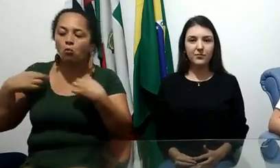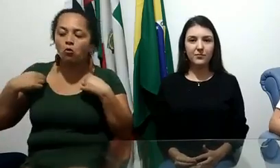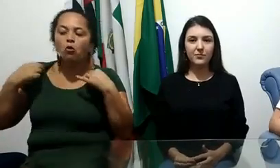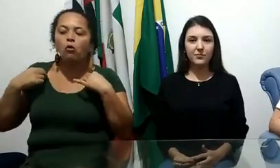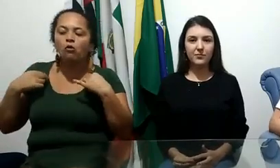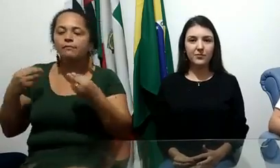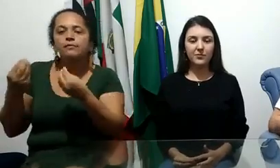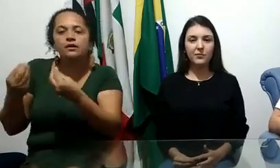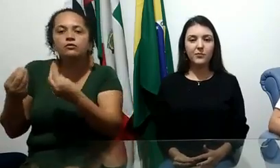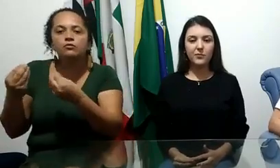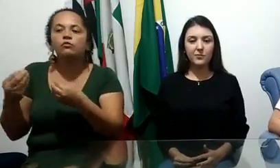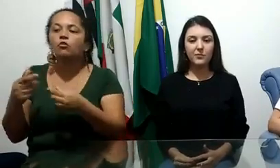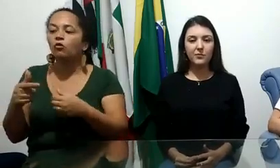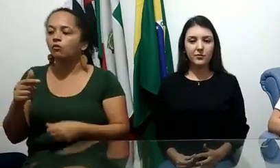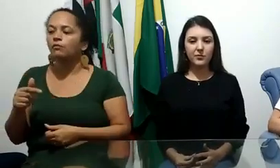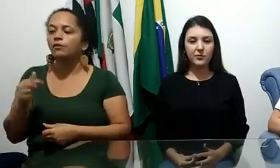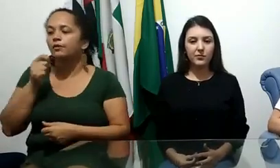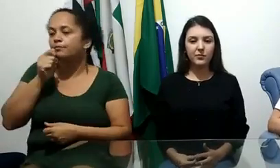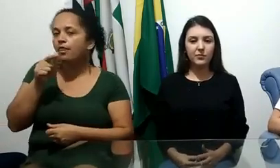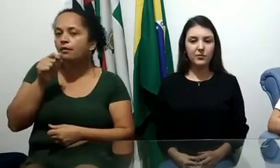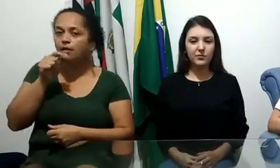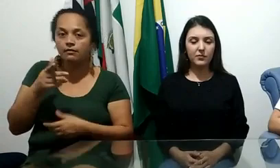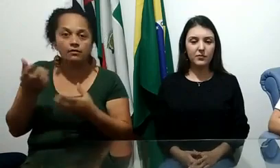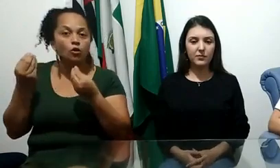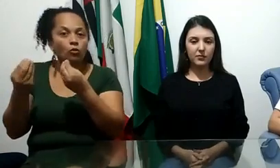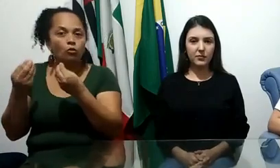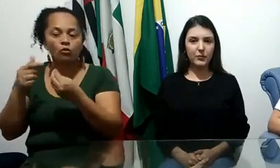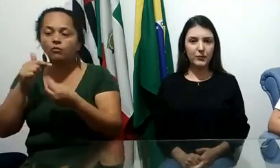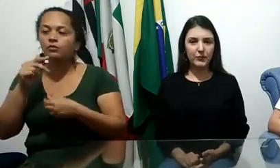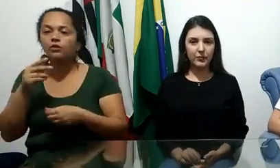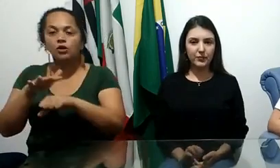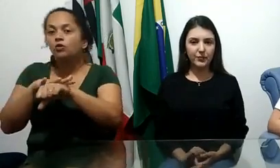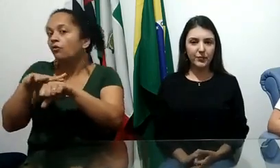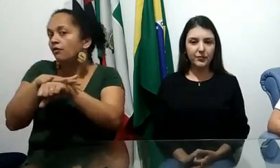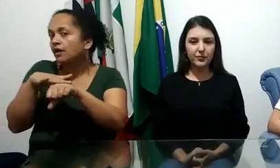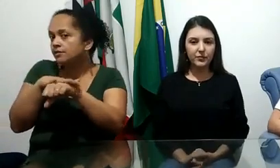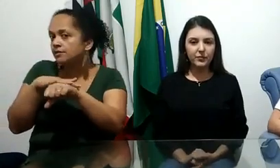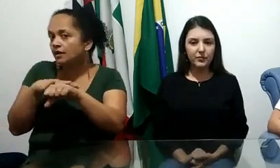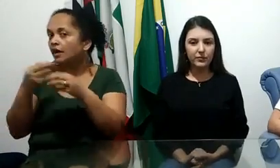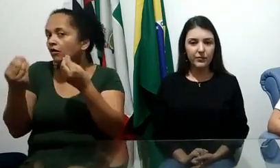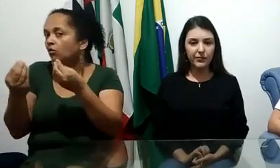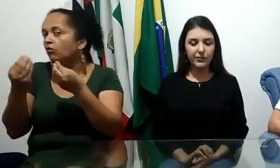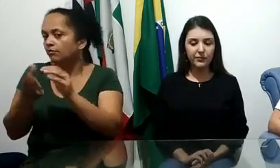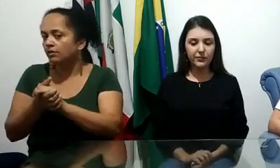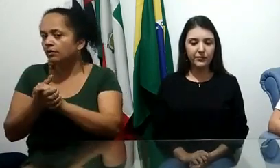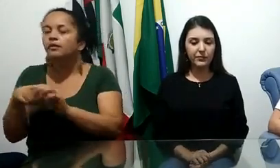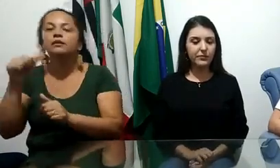portar, como falar, enfim. E elas ficam durante um ano passando por esse processo.